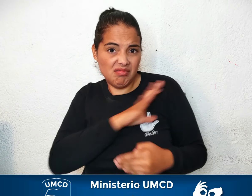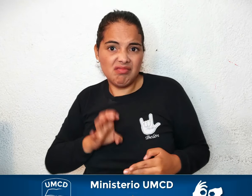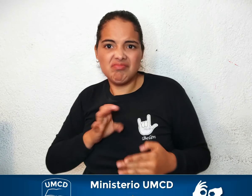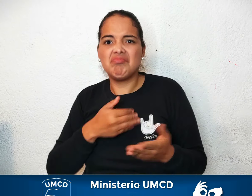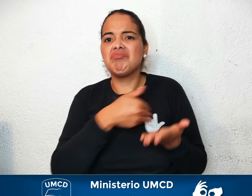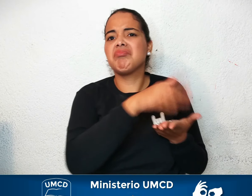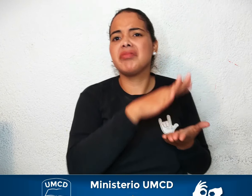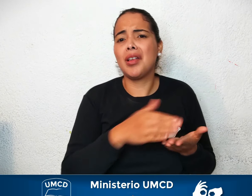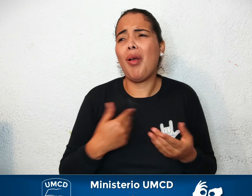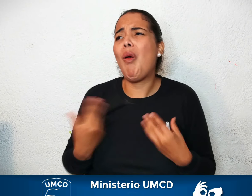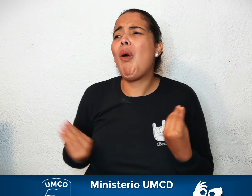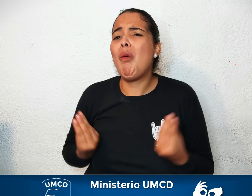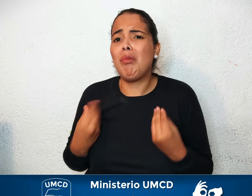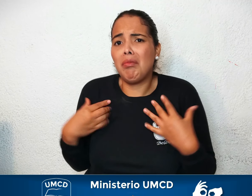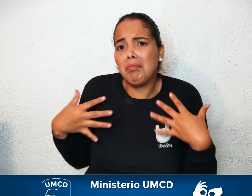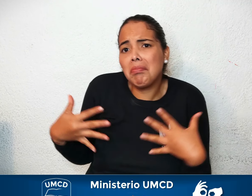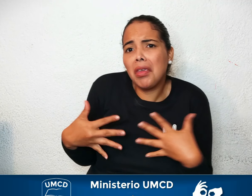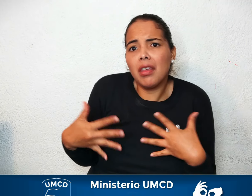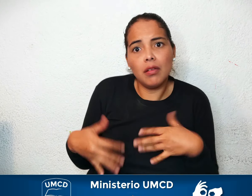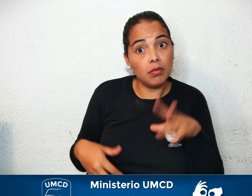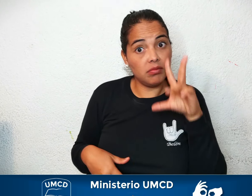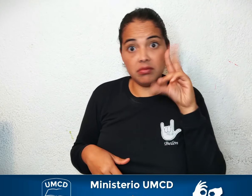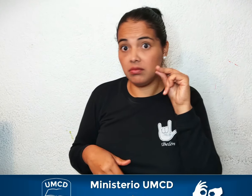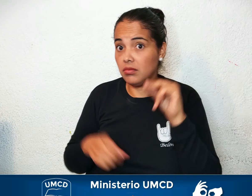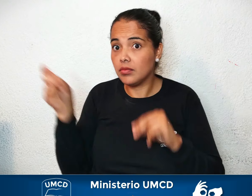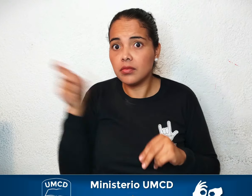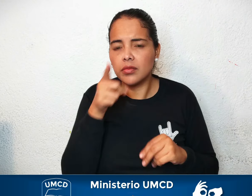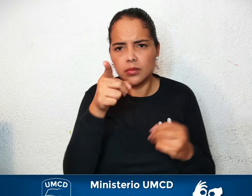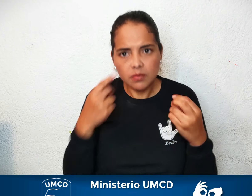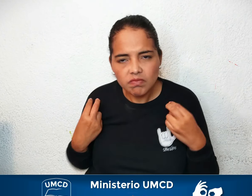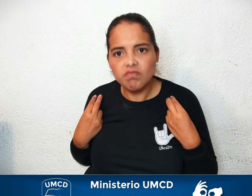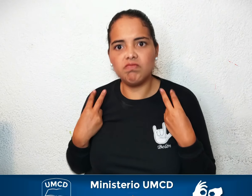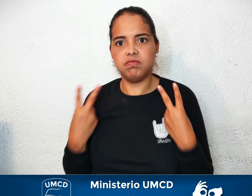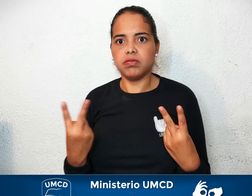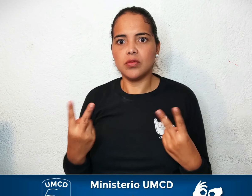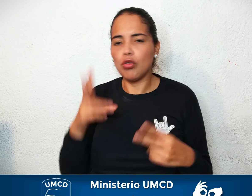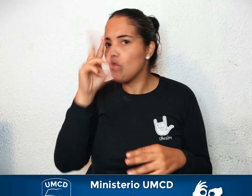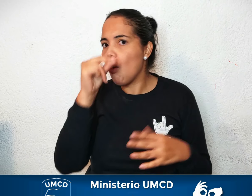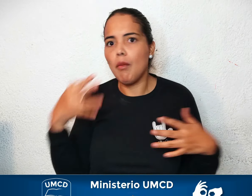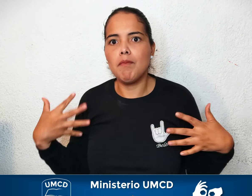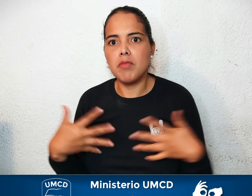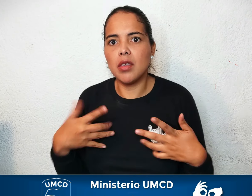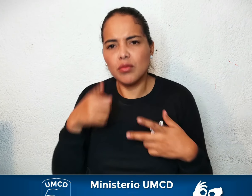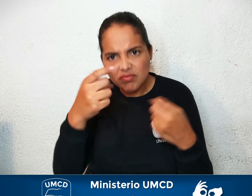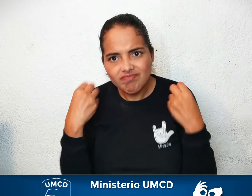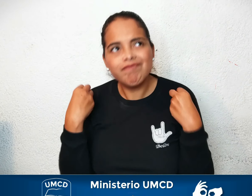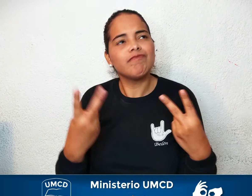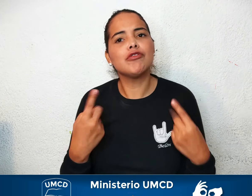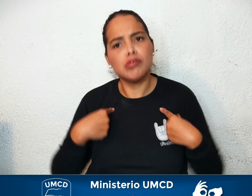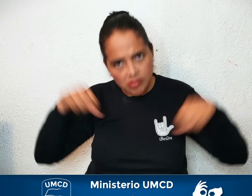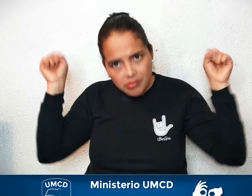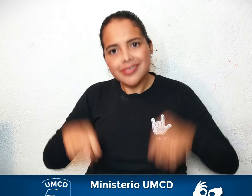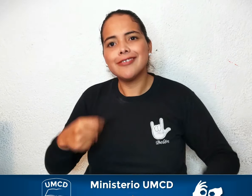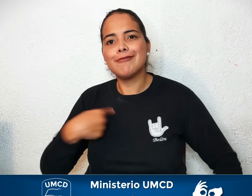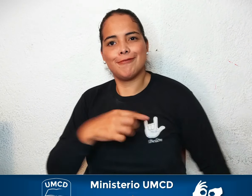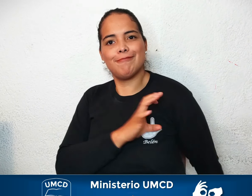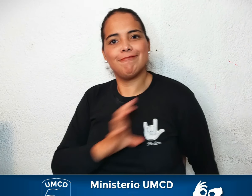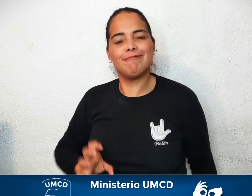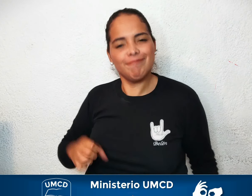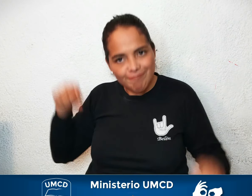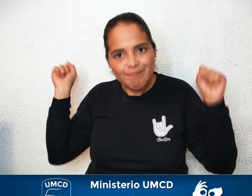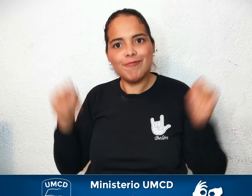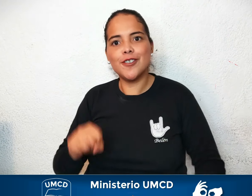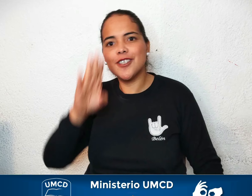veces nosotros nos dejamos intimidar por lo que está alrededor y eso nos impide a veces decir